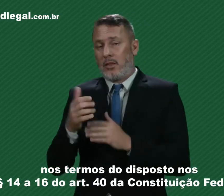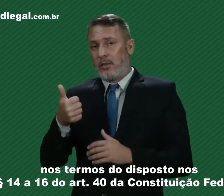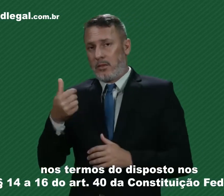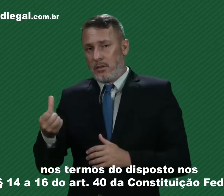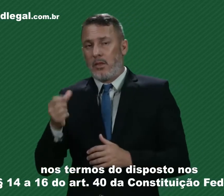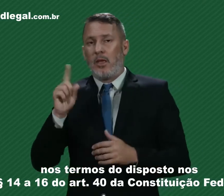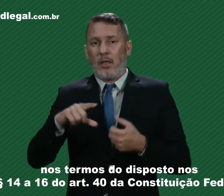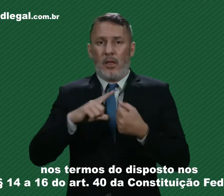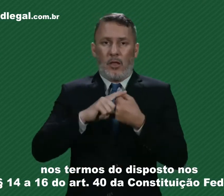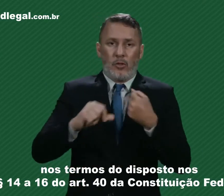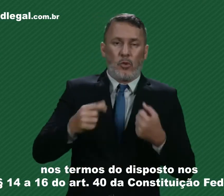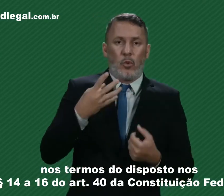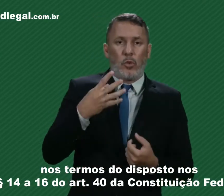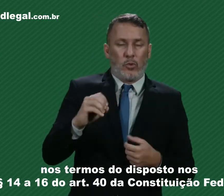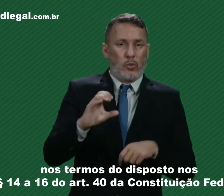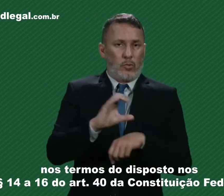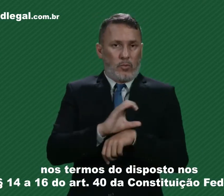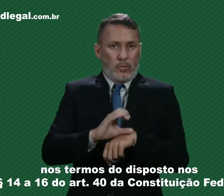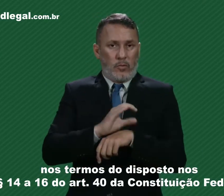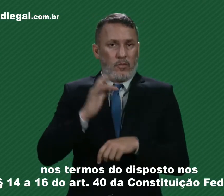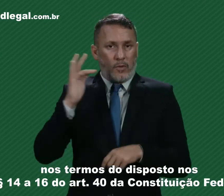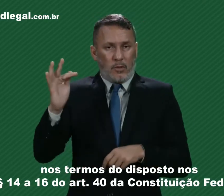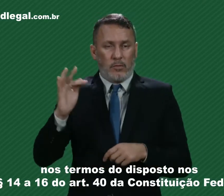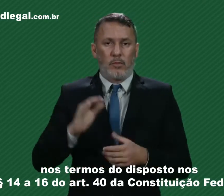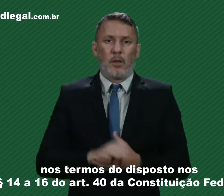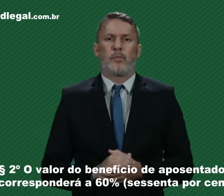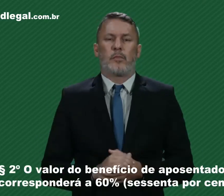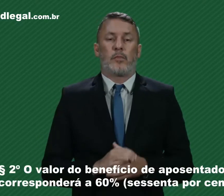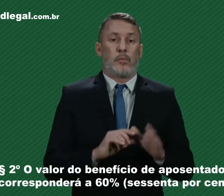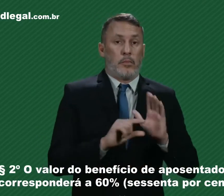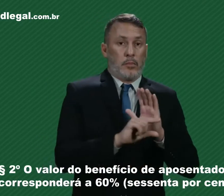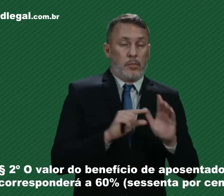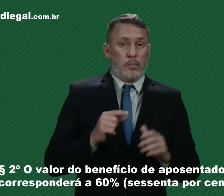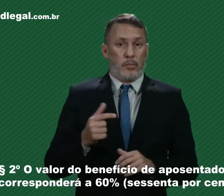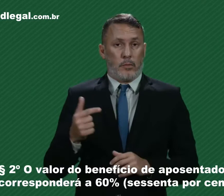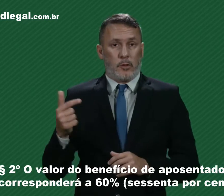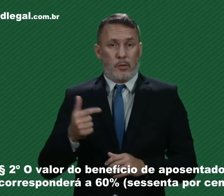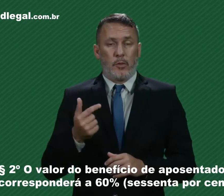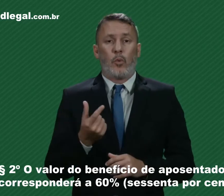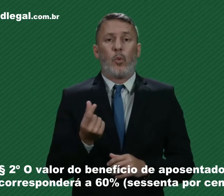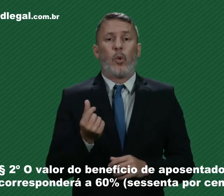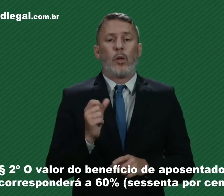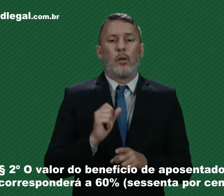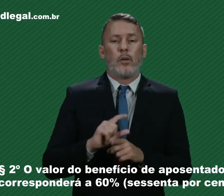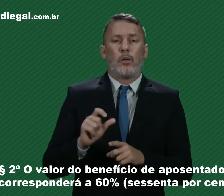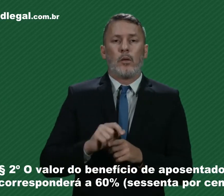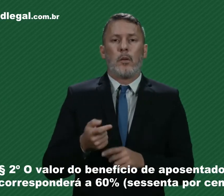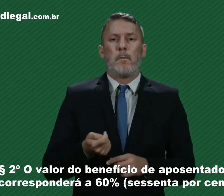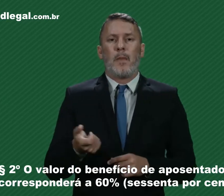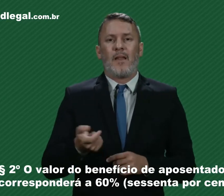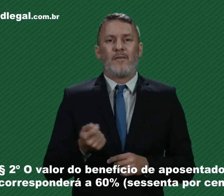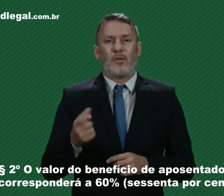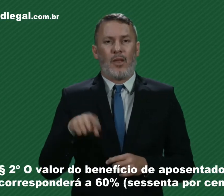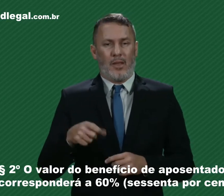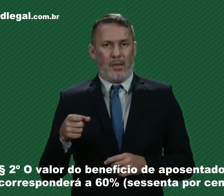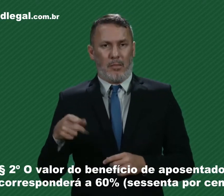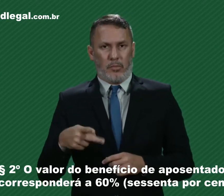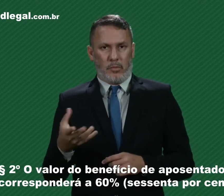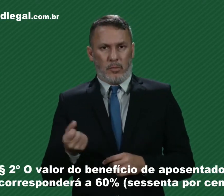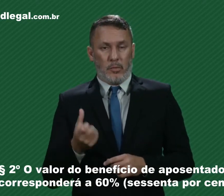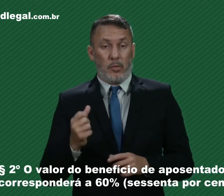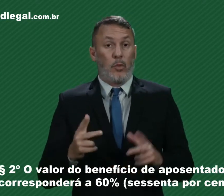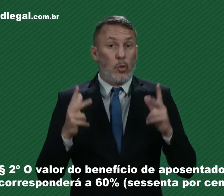a 16 do artigo 40 da Constituição Federal. Parágrafo 2º. O valor do benefício de